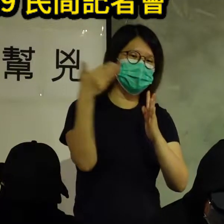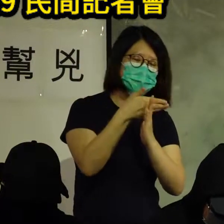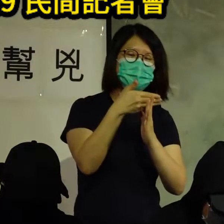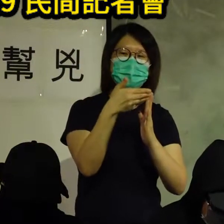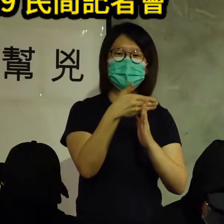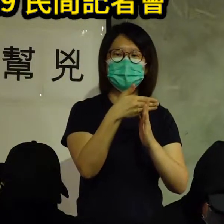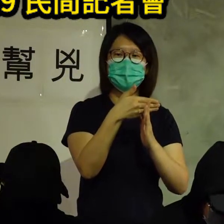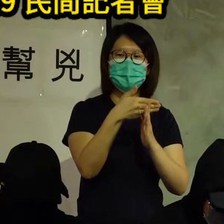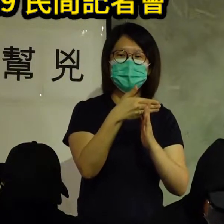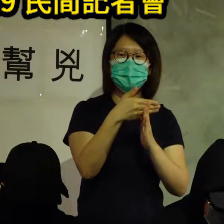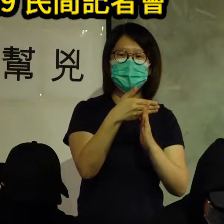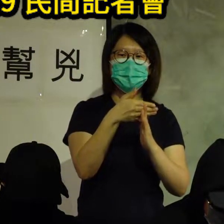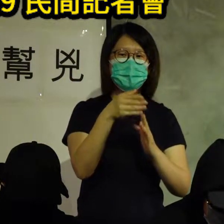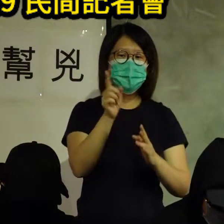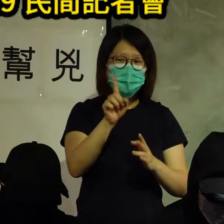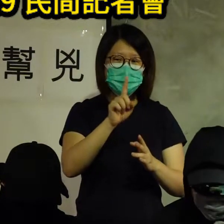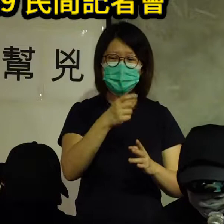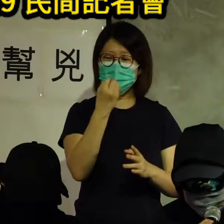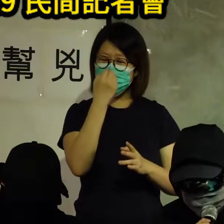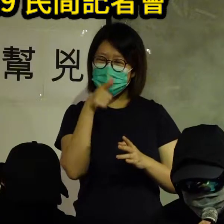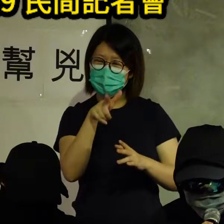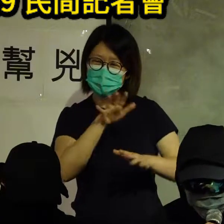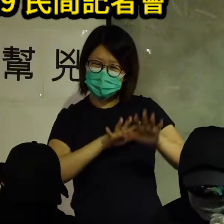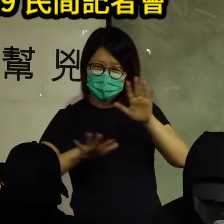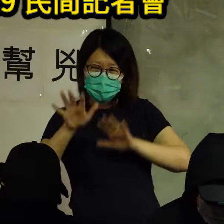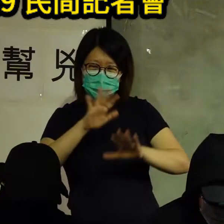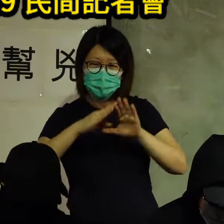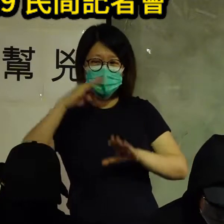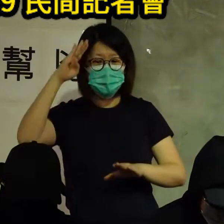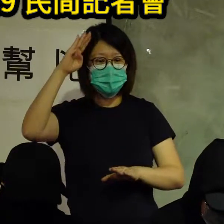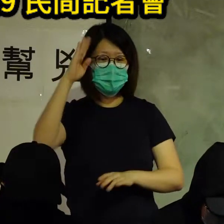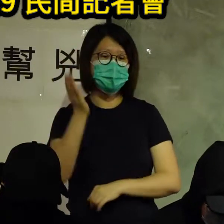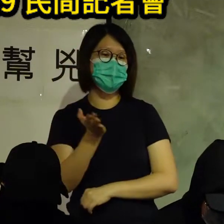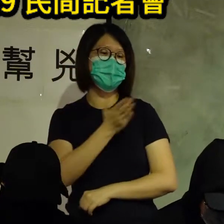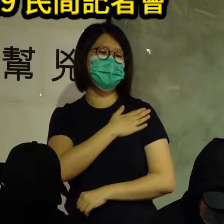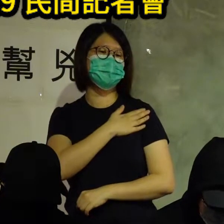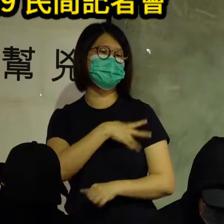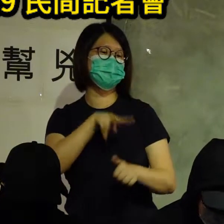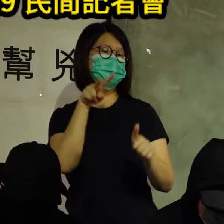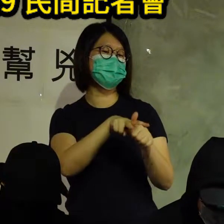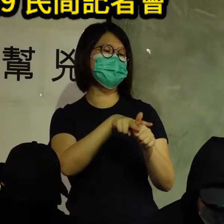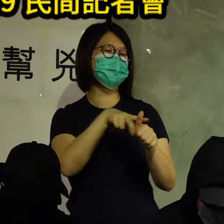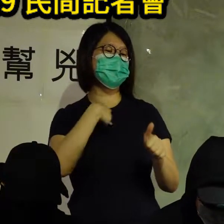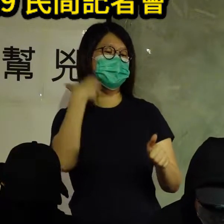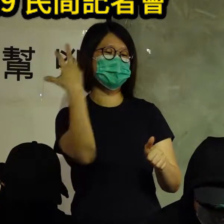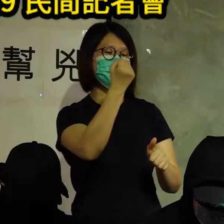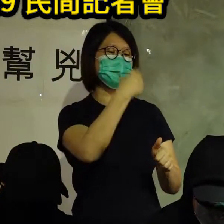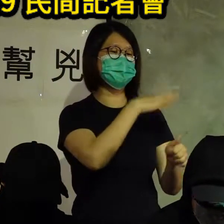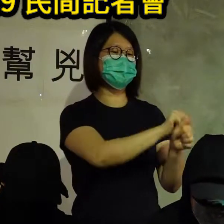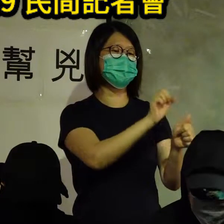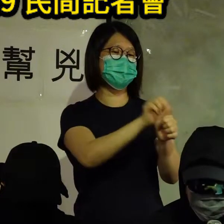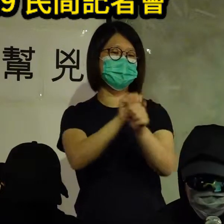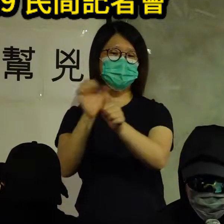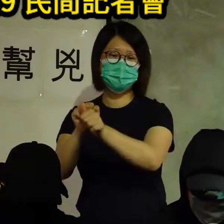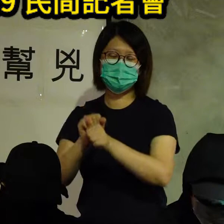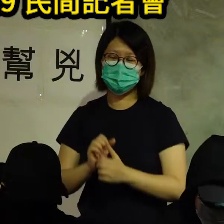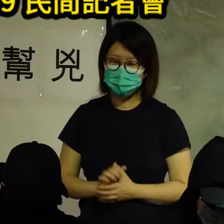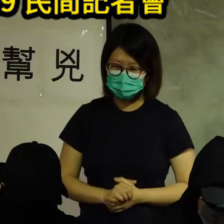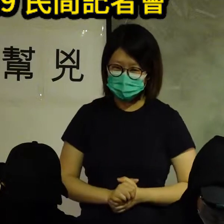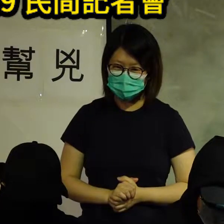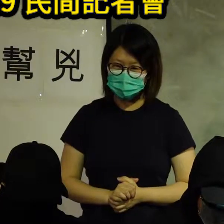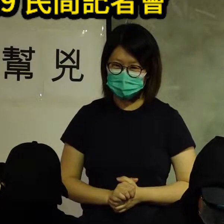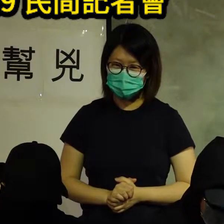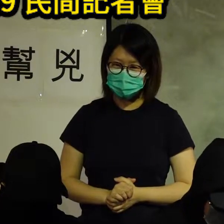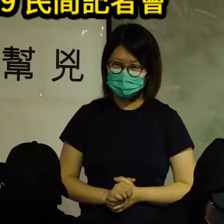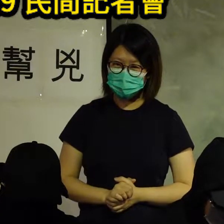近日警方也派代表到聯合國顛倒是非為過去的暴行砌詞狡辯